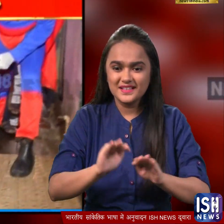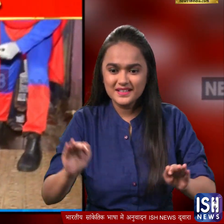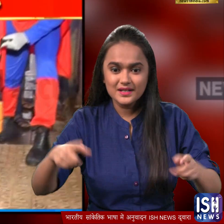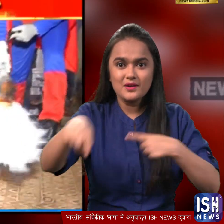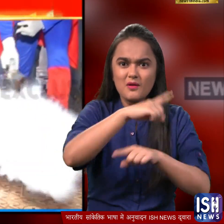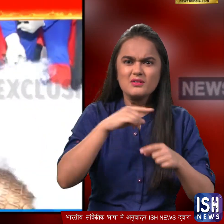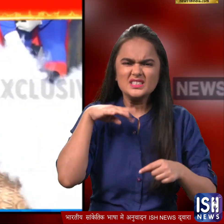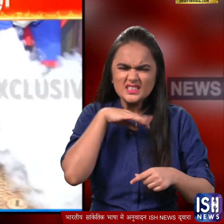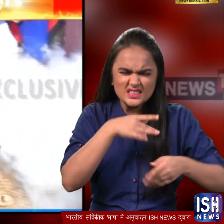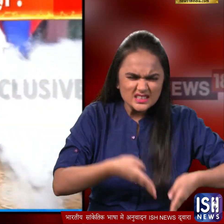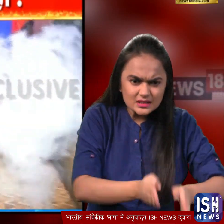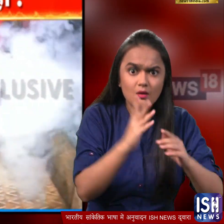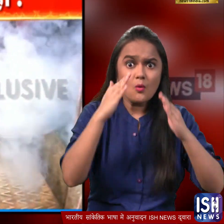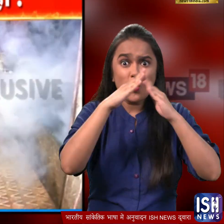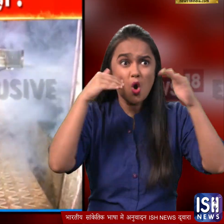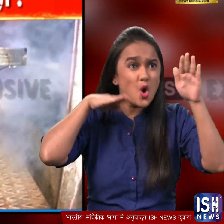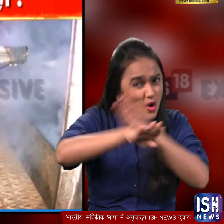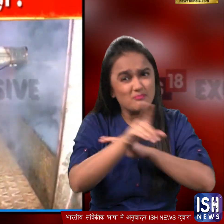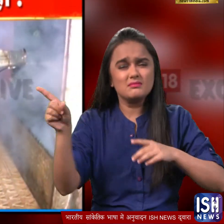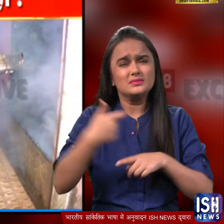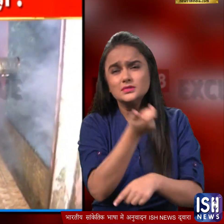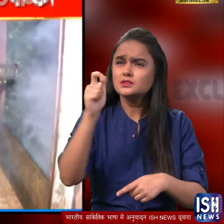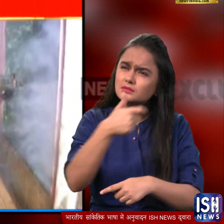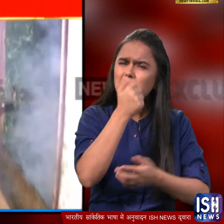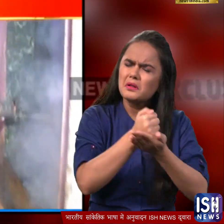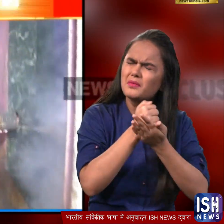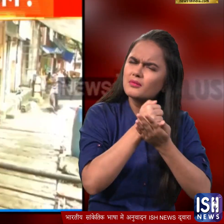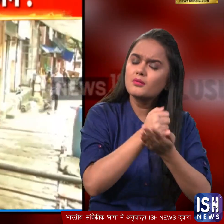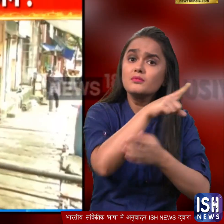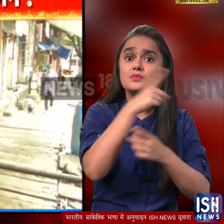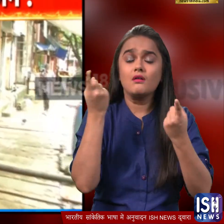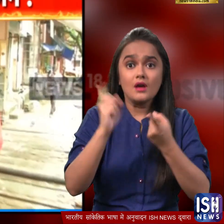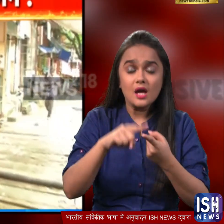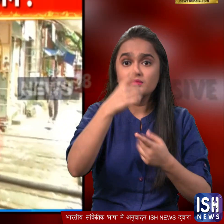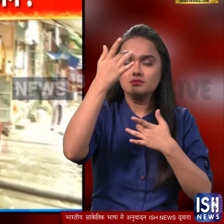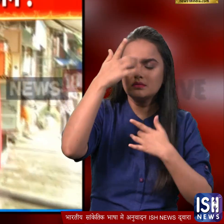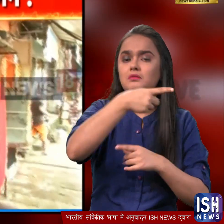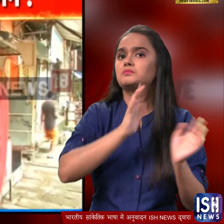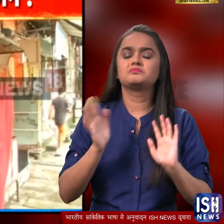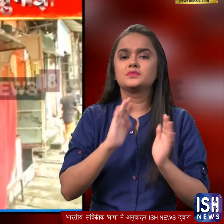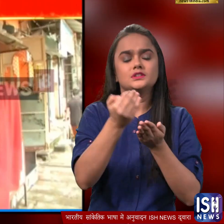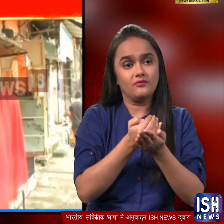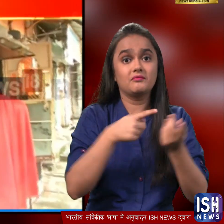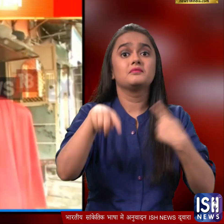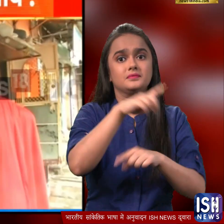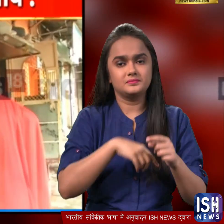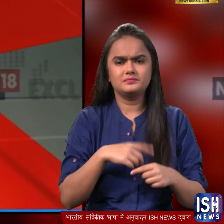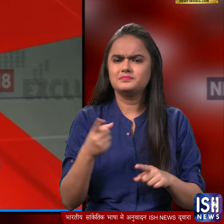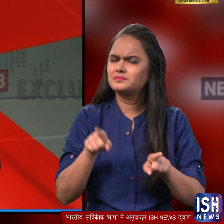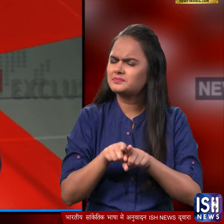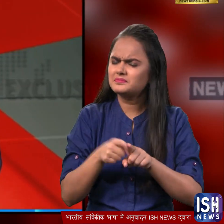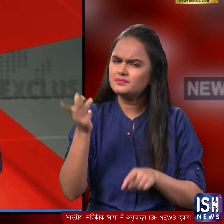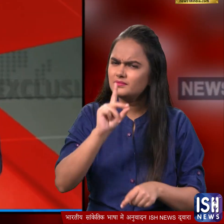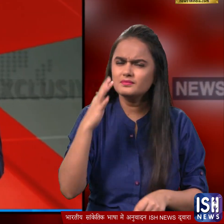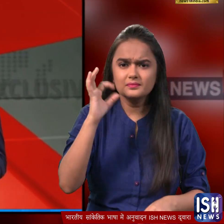की संकरी गलियों, नालियों और लोगों के घरों में जाकर भी दवा का छिड़काव किया ताकि उन्हें डेंगू मलेरिया जैसे बीमारी से बचाया जा सके।